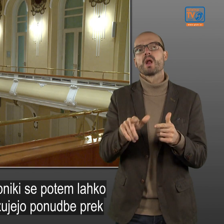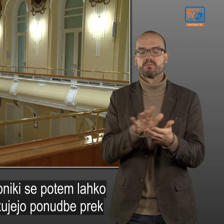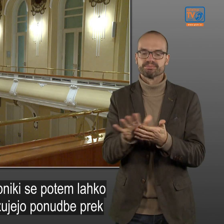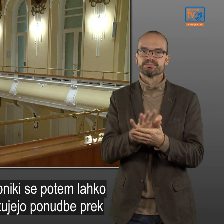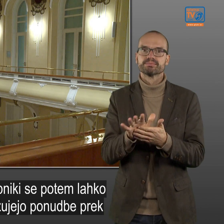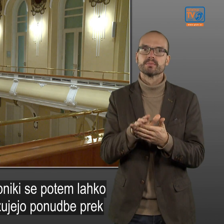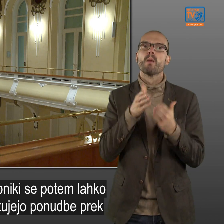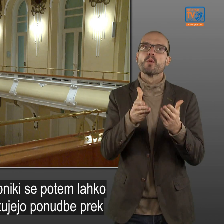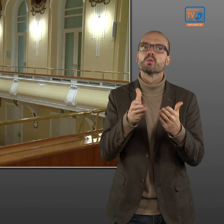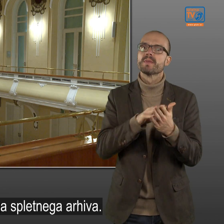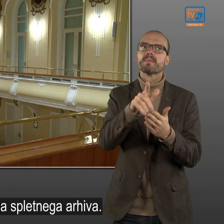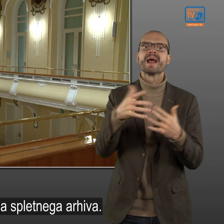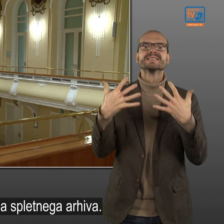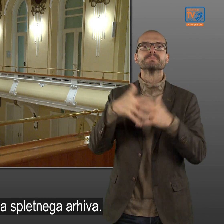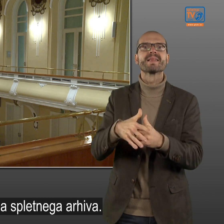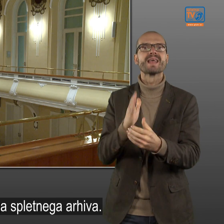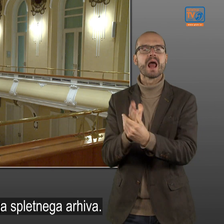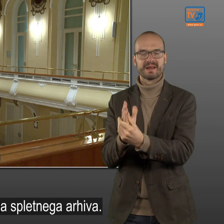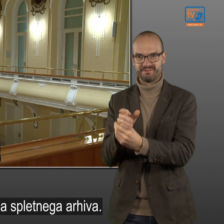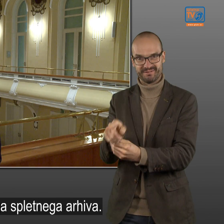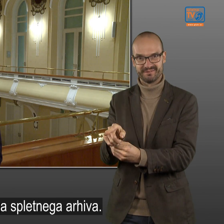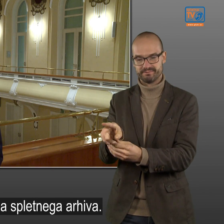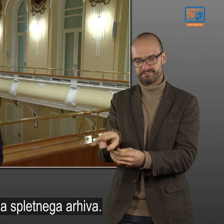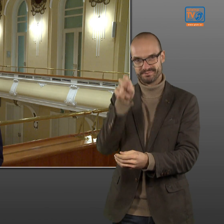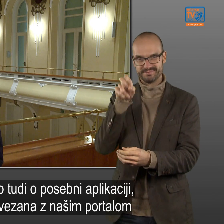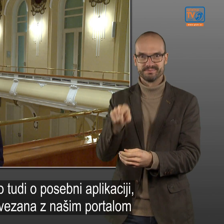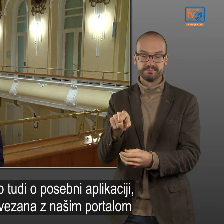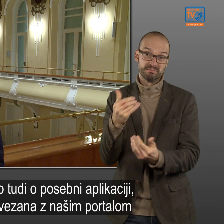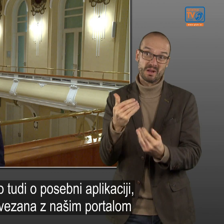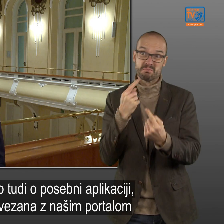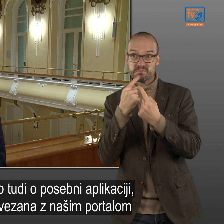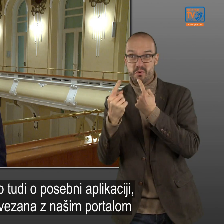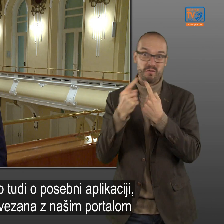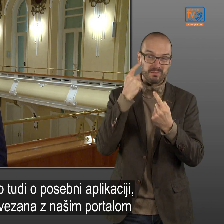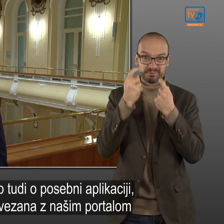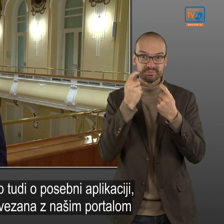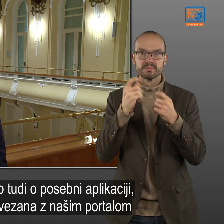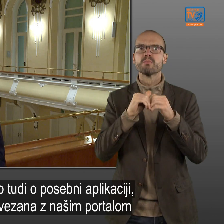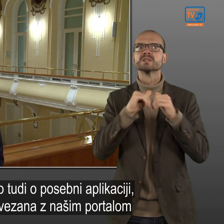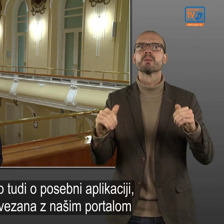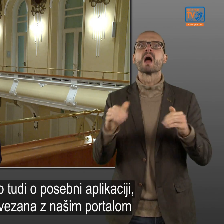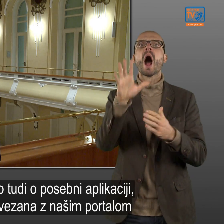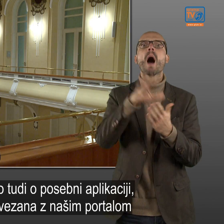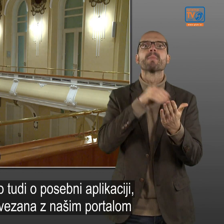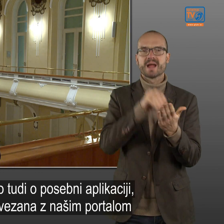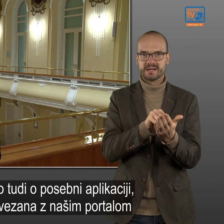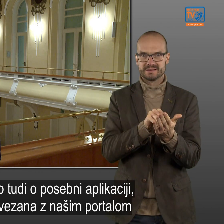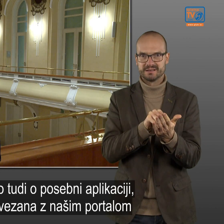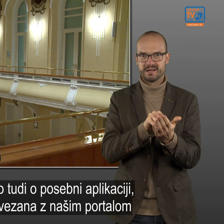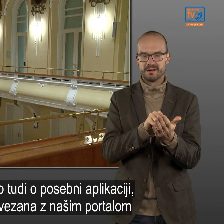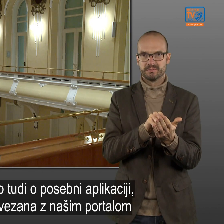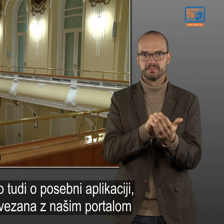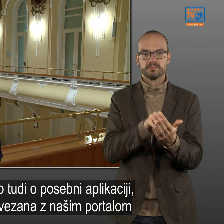jo shranimo v naš spletni arhiv. Pogovarjamo se o tem, da bi pripravili tudi posebno aplikacijo, ki